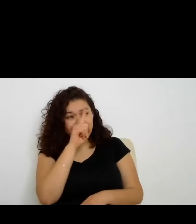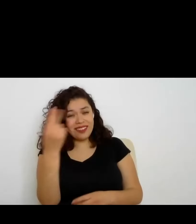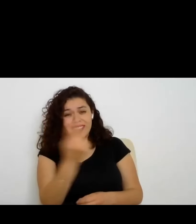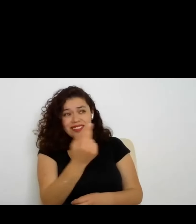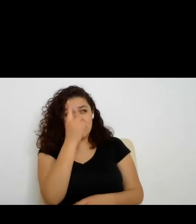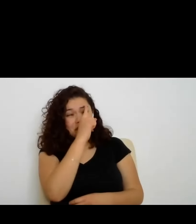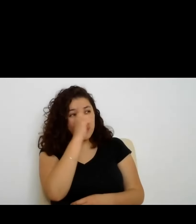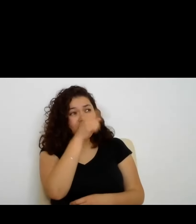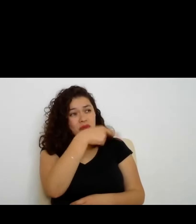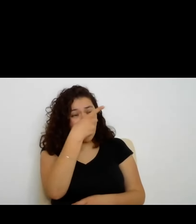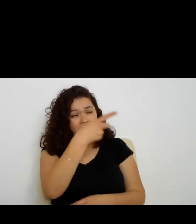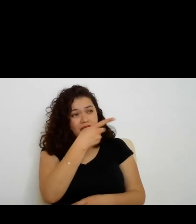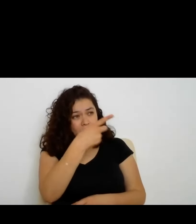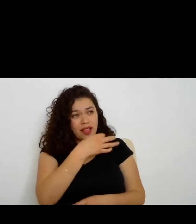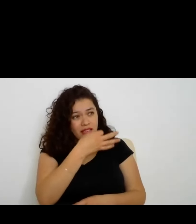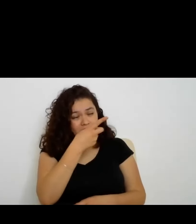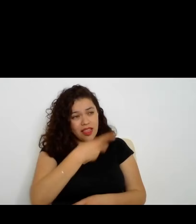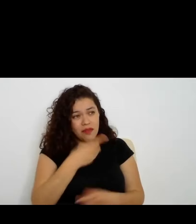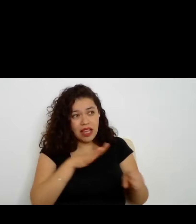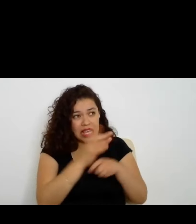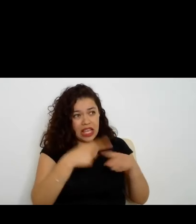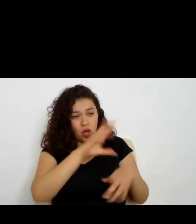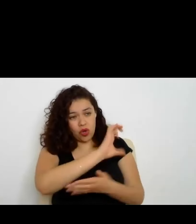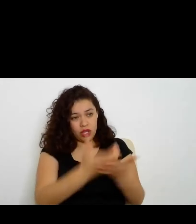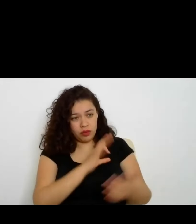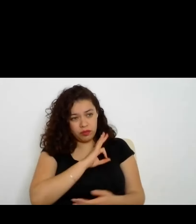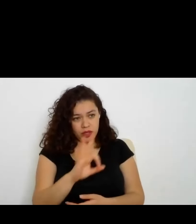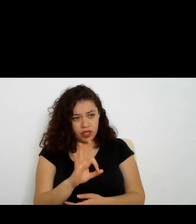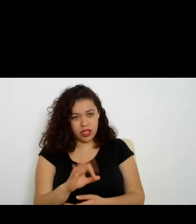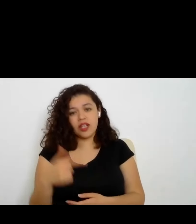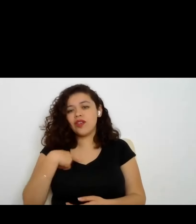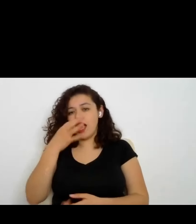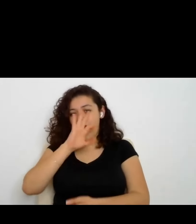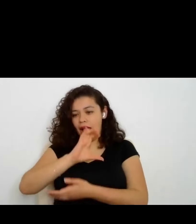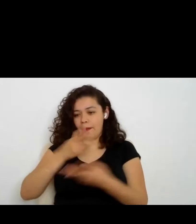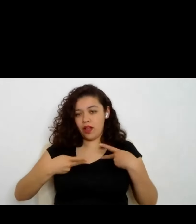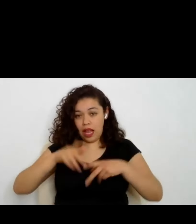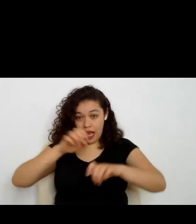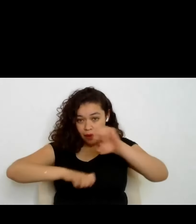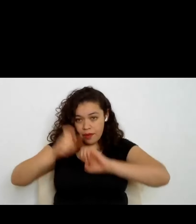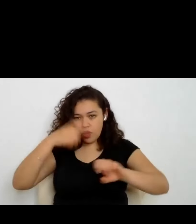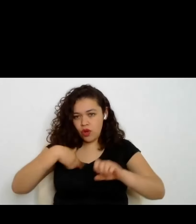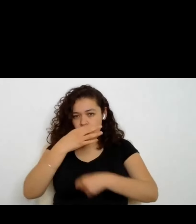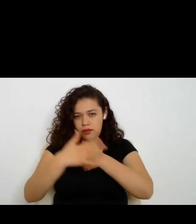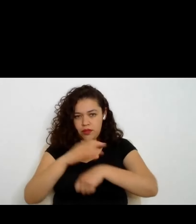alguien. En el aviso de privacidad a mis empleados, yo les puedo decir que